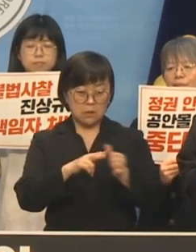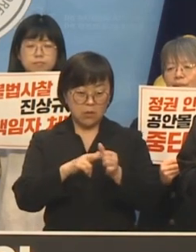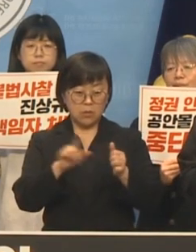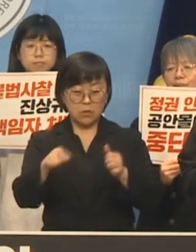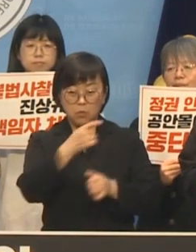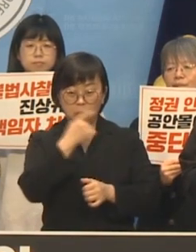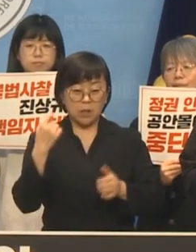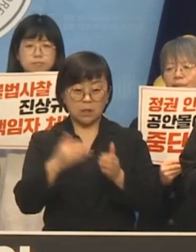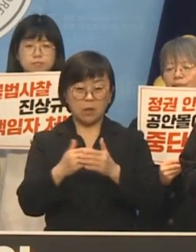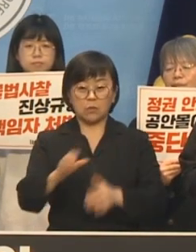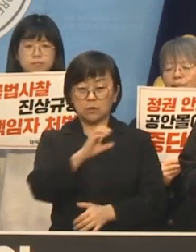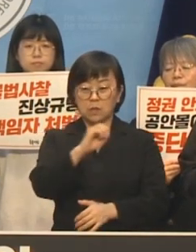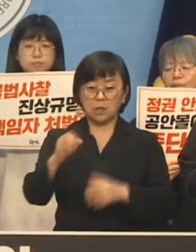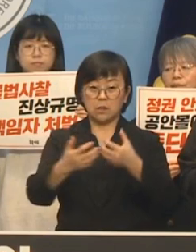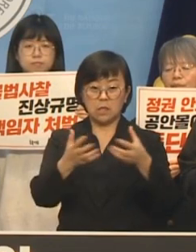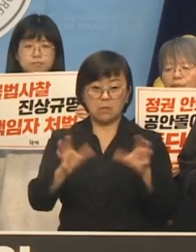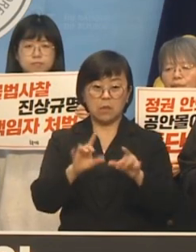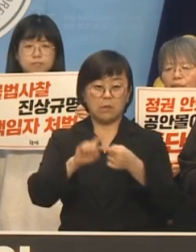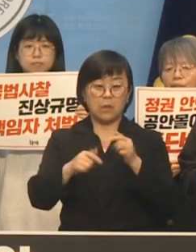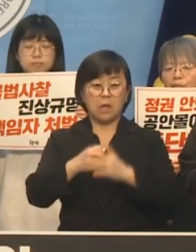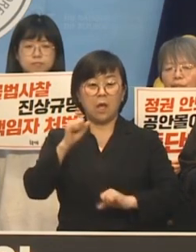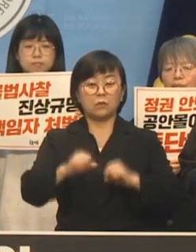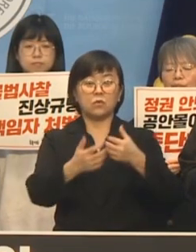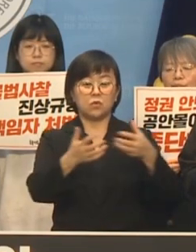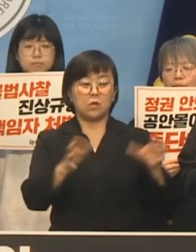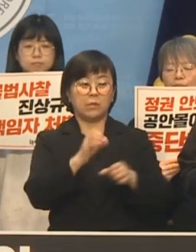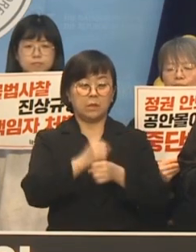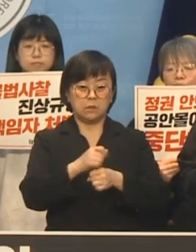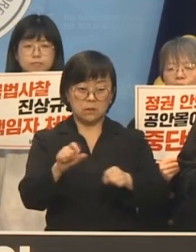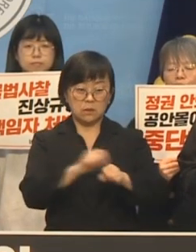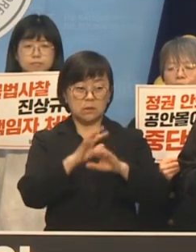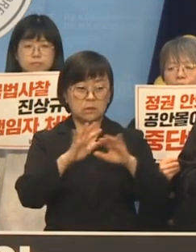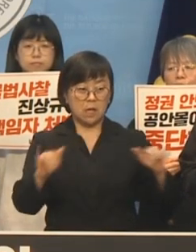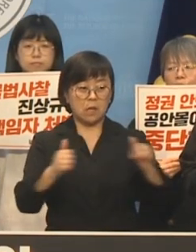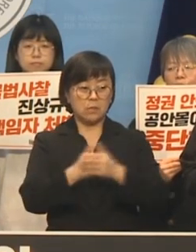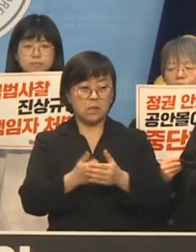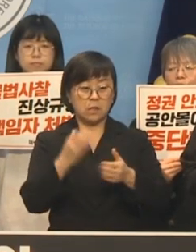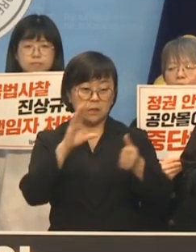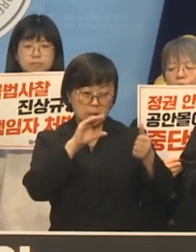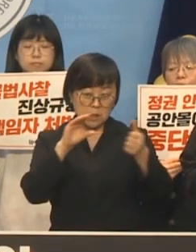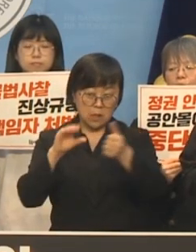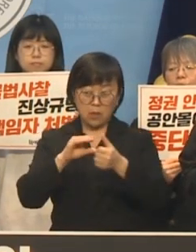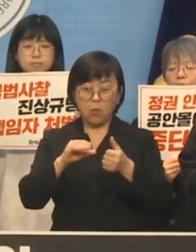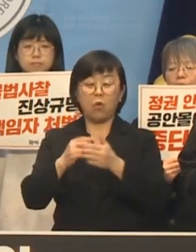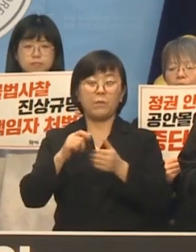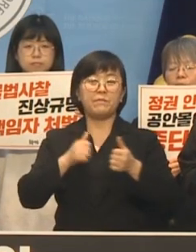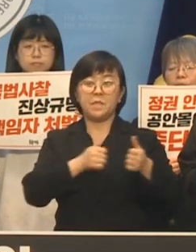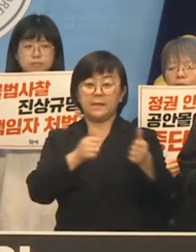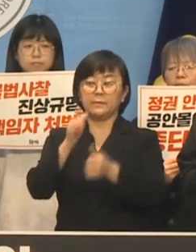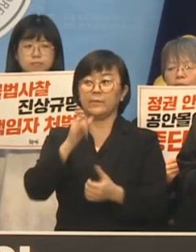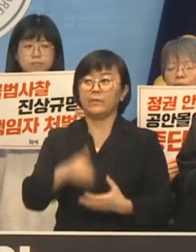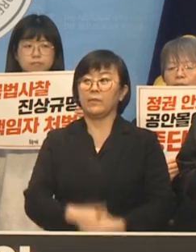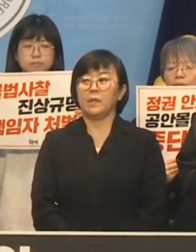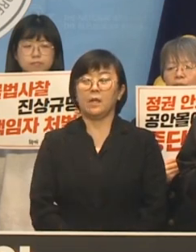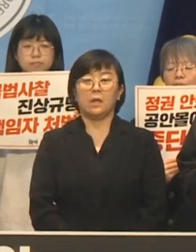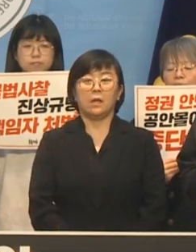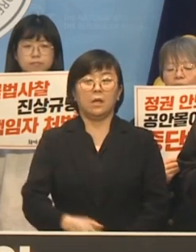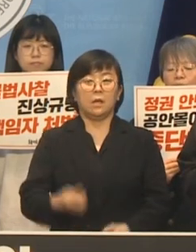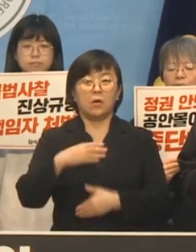파악하고 땡땡땡 팀이라는 이름의 행동조를 꾸려 특정 인물을 사찰하고 미행했습니다. 경기